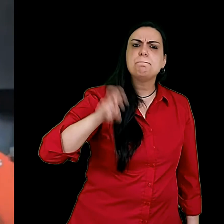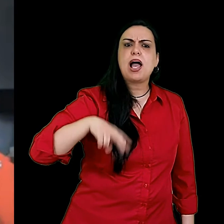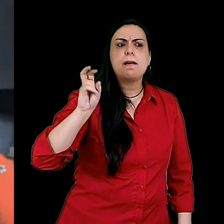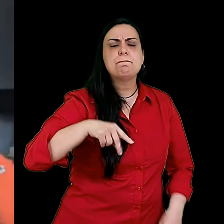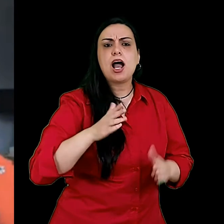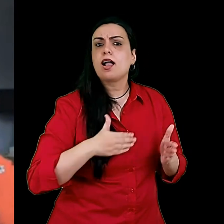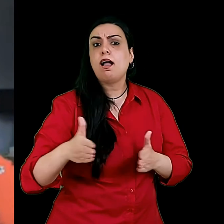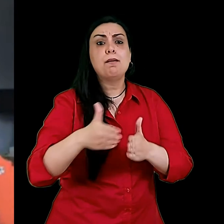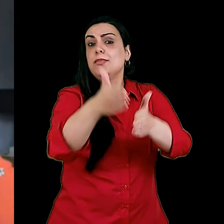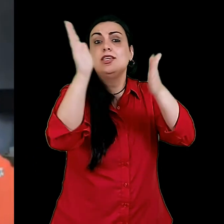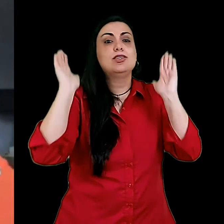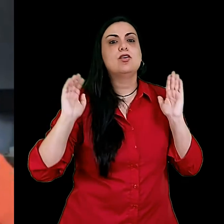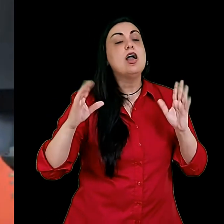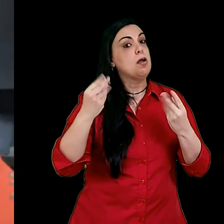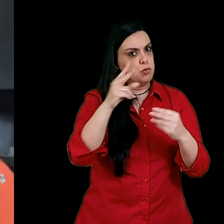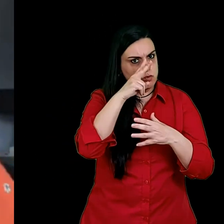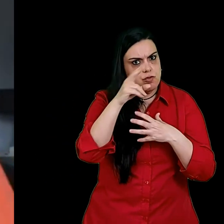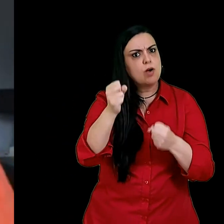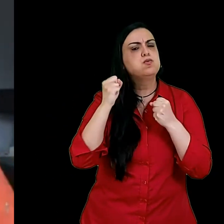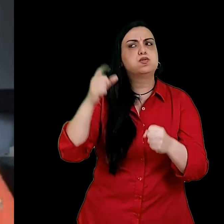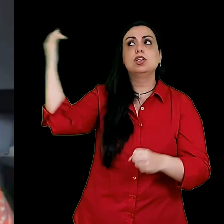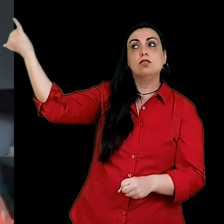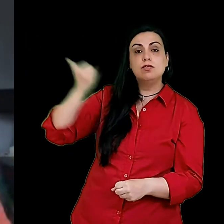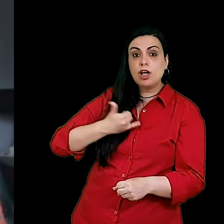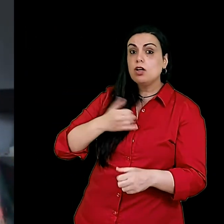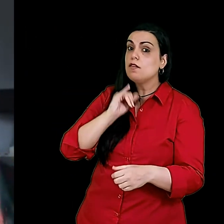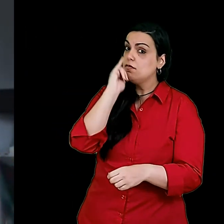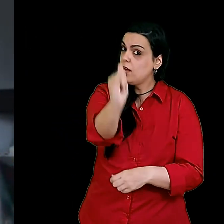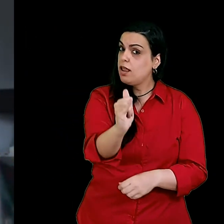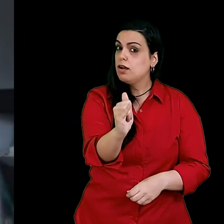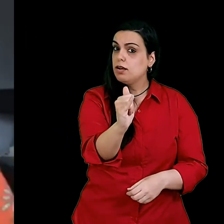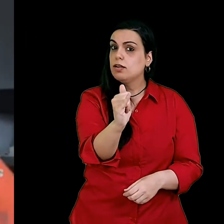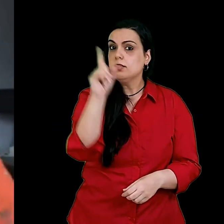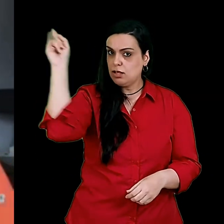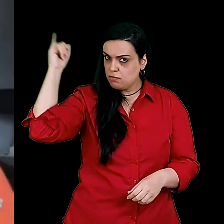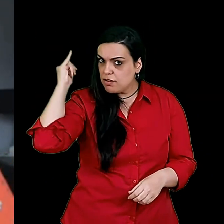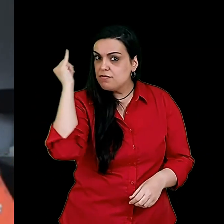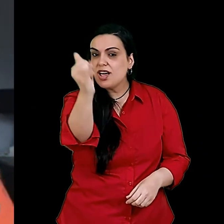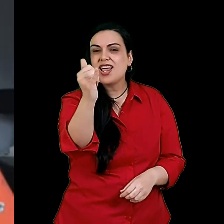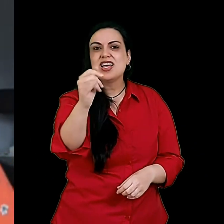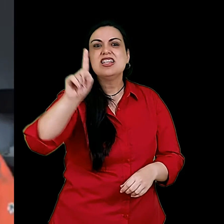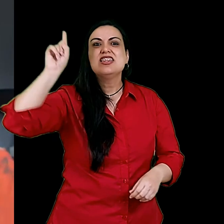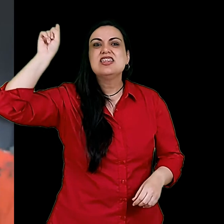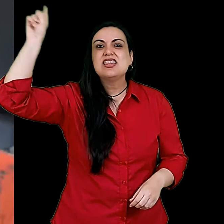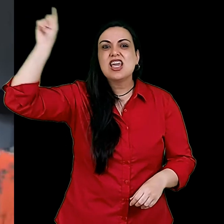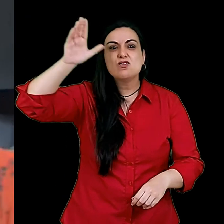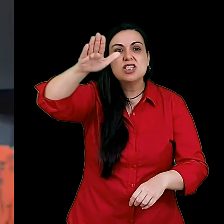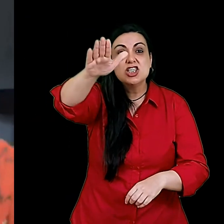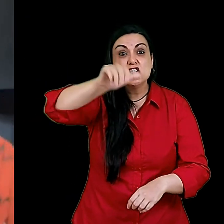àquilo que Deus havia falado. Então presta atenção, isso aqui é muito forte. Deus está falando comigo, vai falar com muita gente agora.